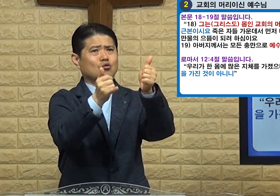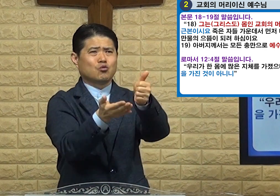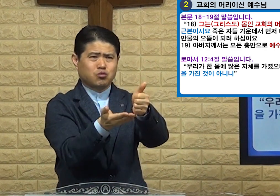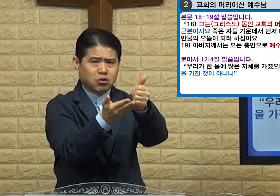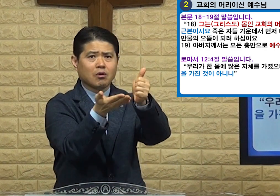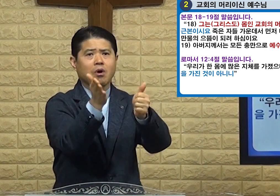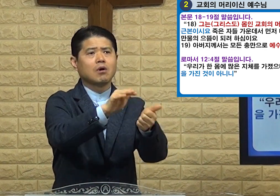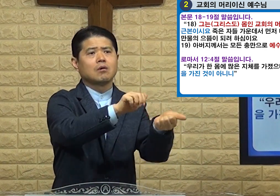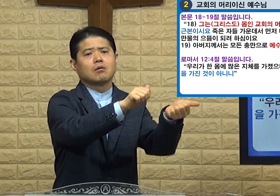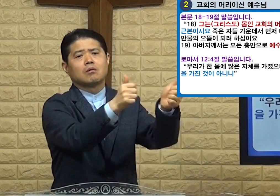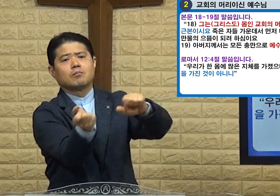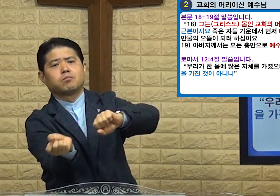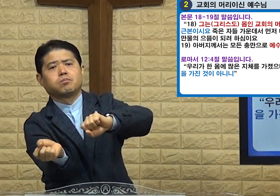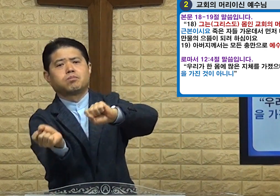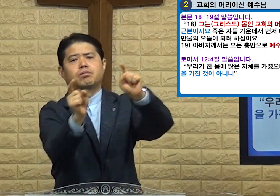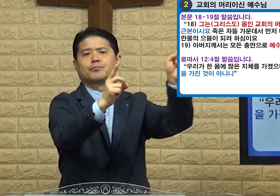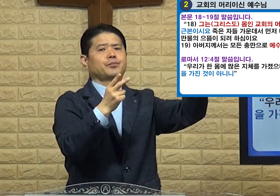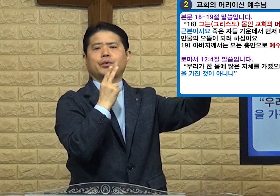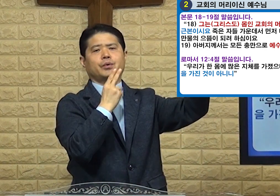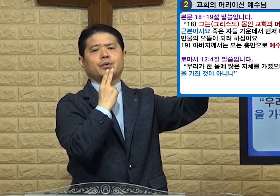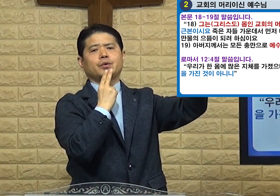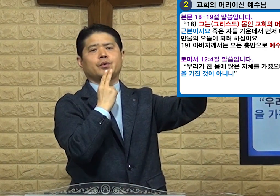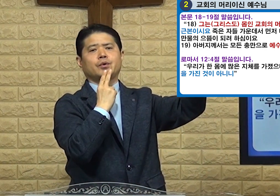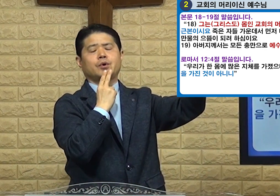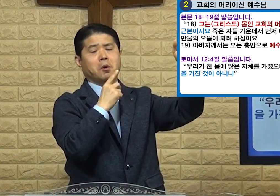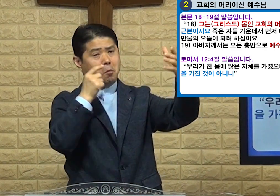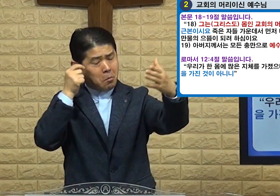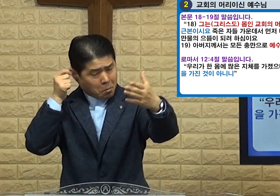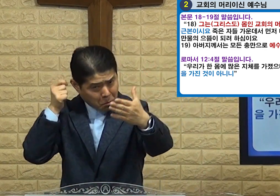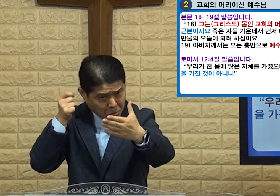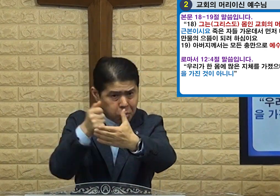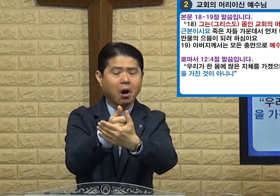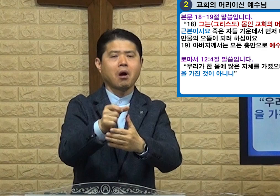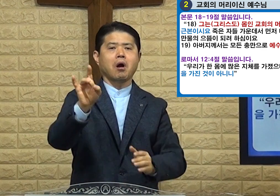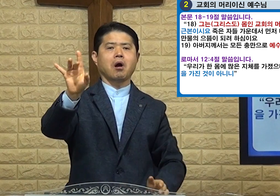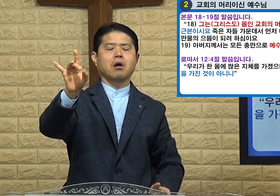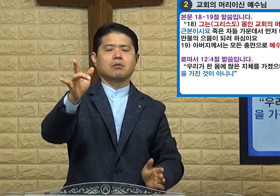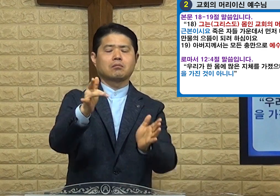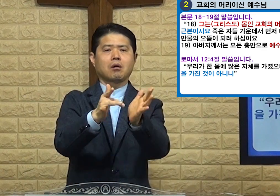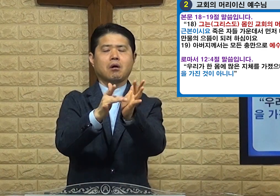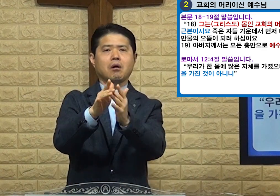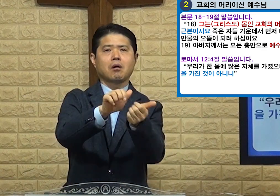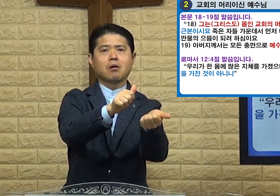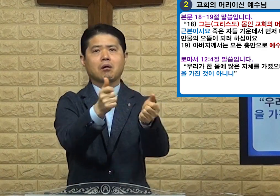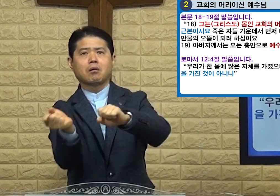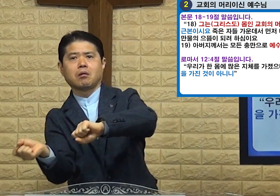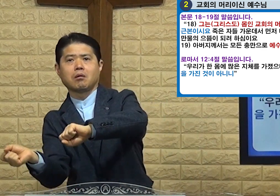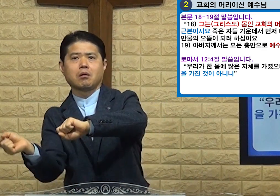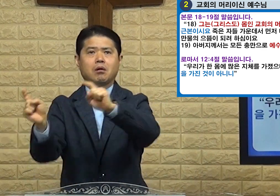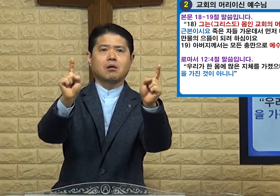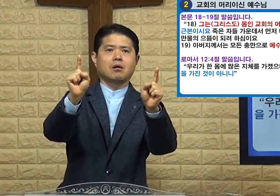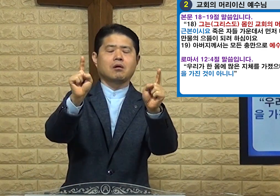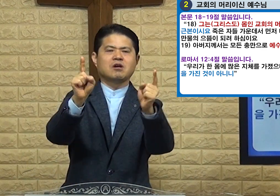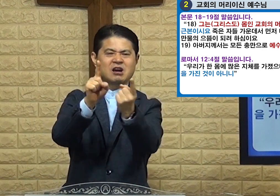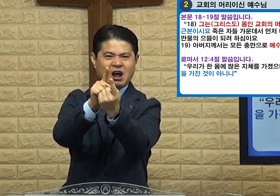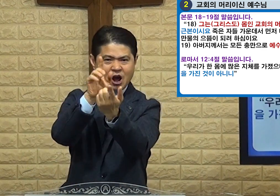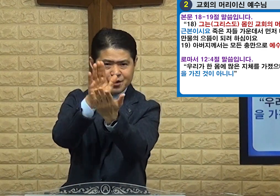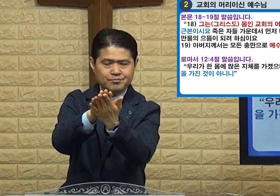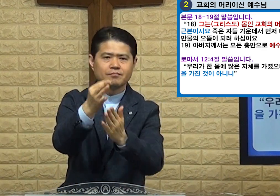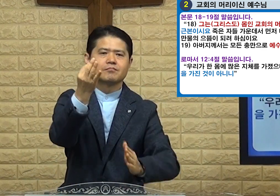선지자들이 계속해서 예수님을 섬겼지만 부활을 하지 못했습니다. 그렇지만 오직 한 분이신 죽음 가운데서